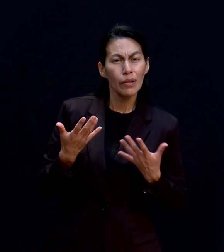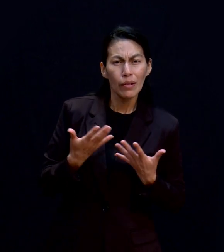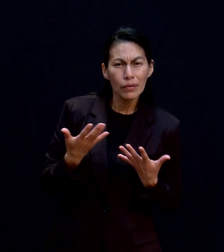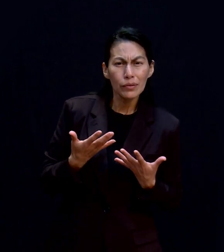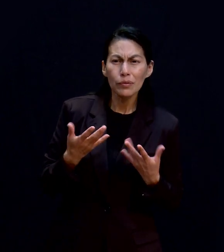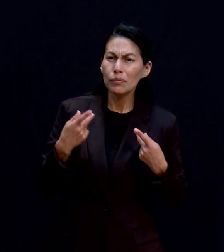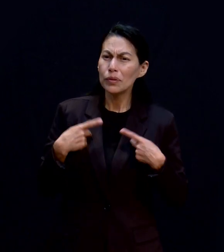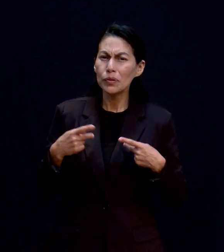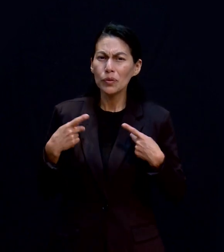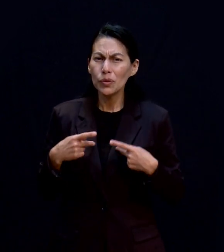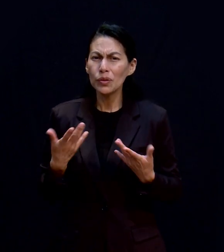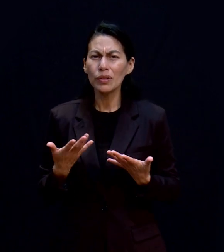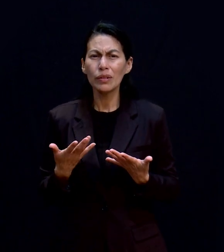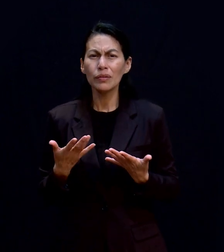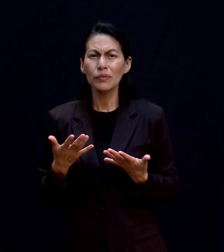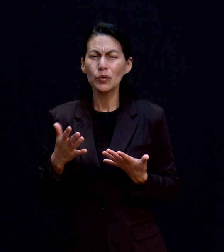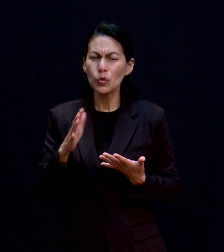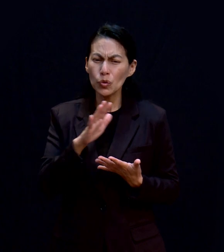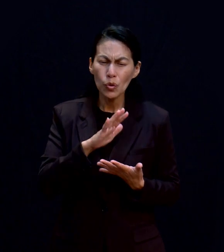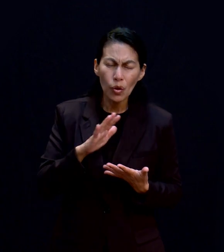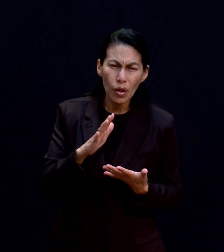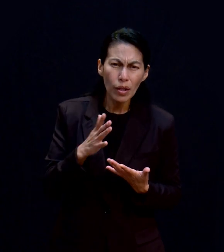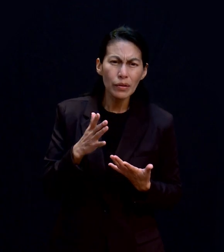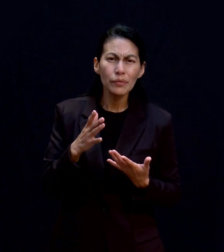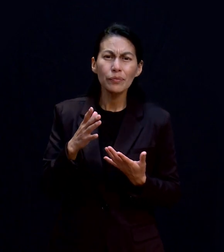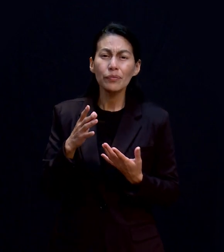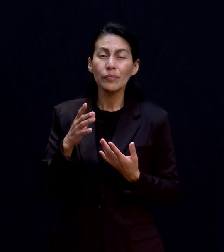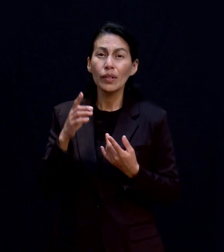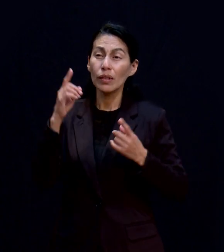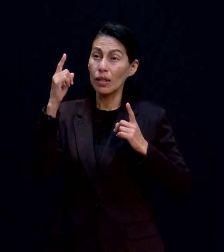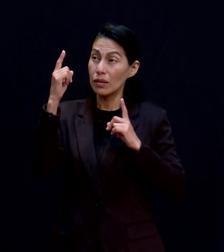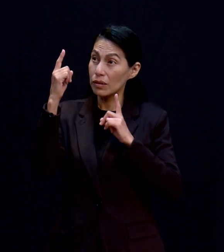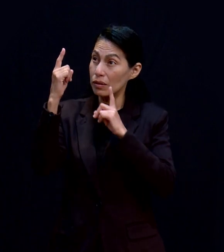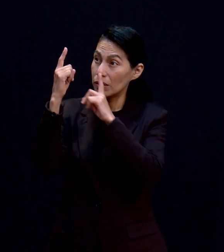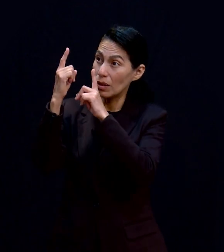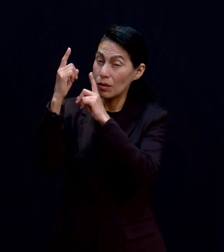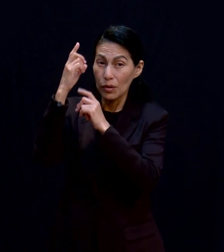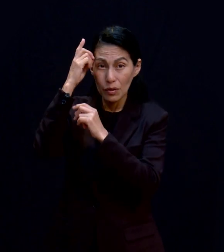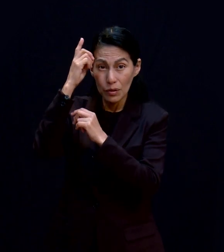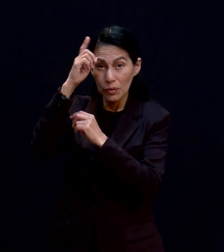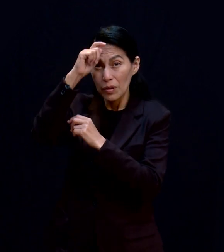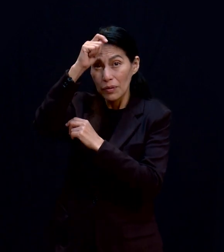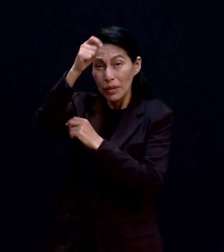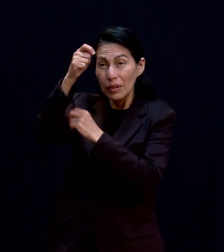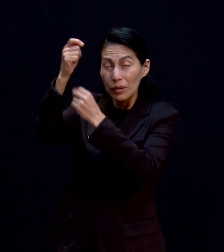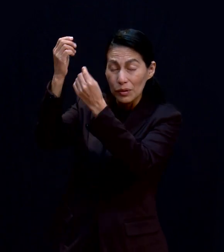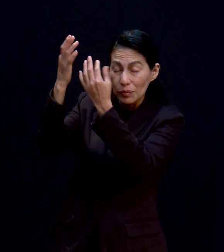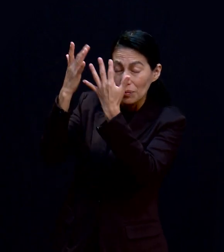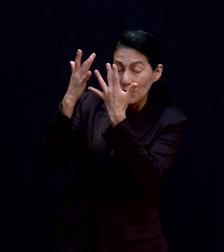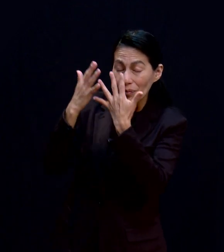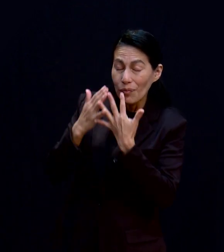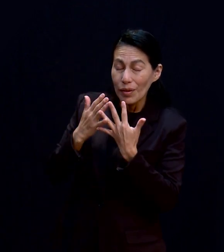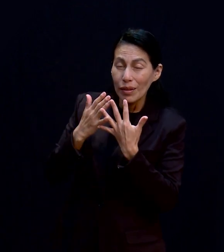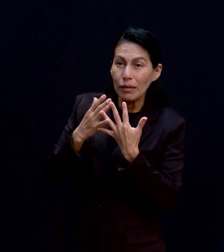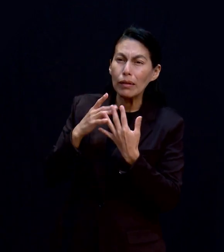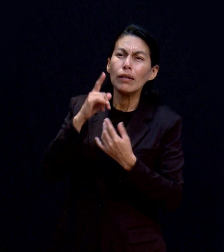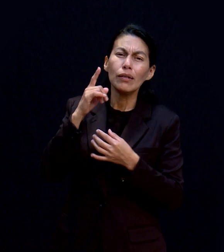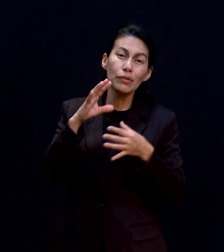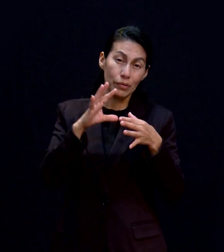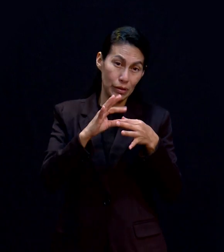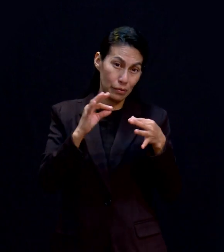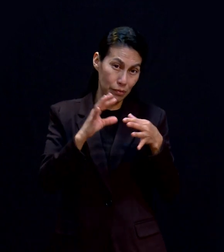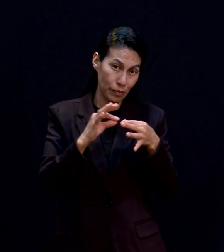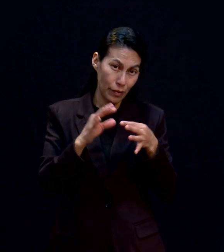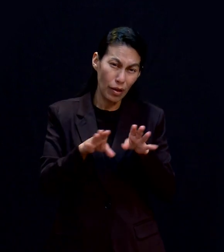las bendiciones abundan y sobre abundan y nos va a platicar cómo ha experimentado